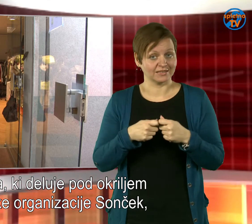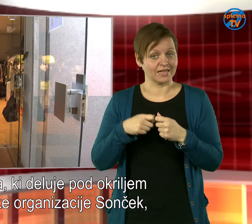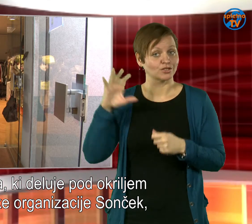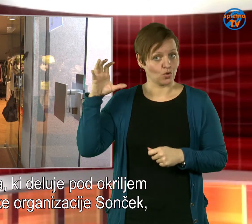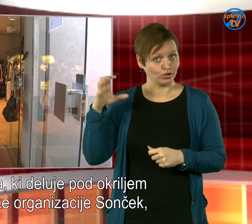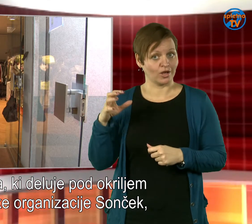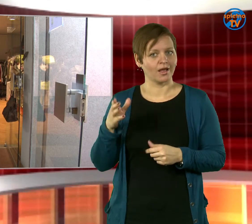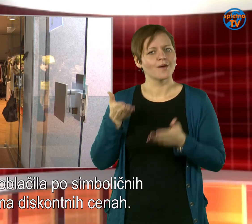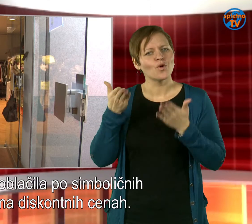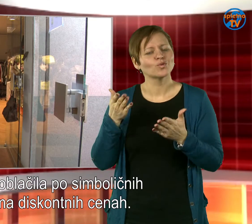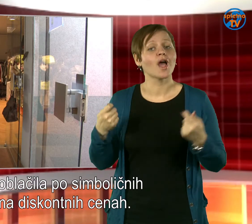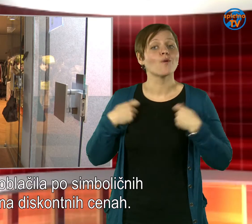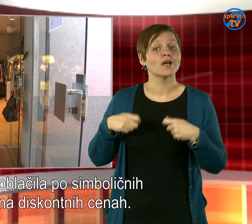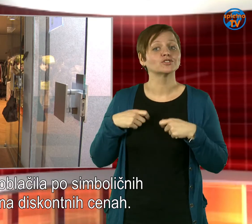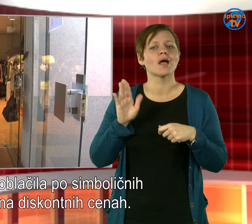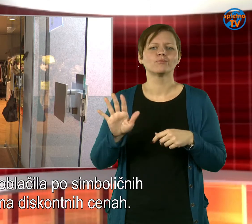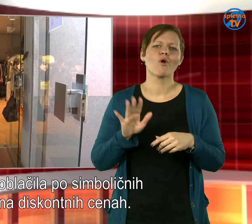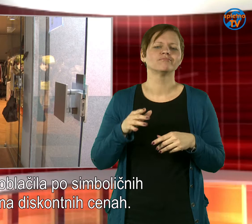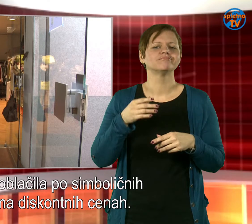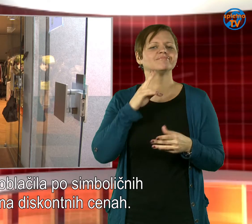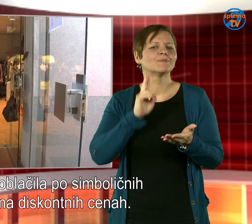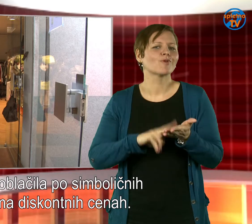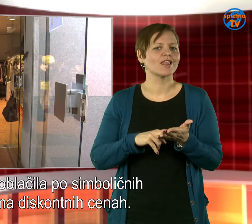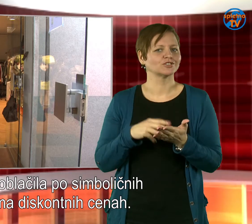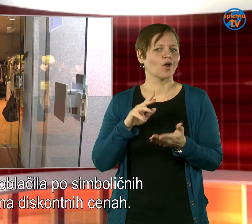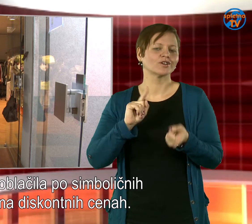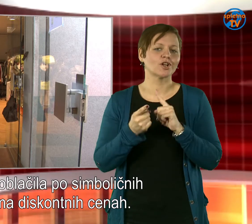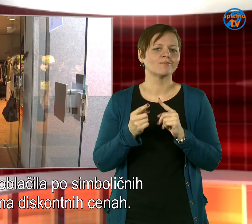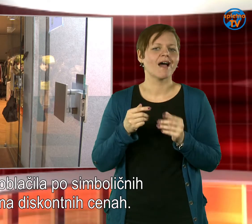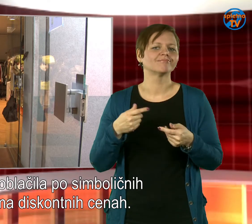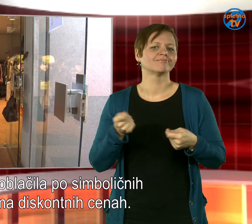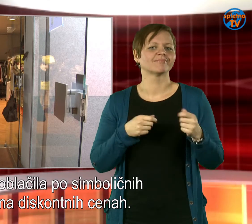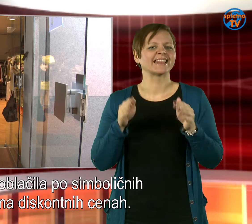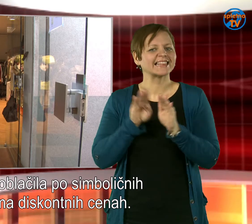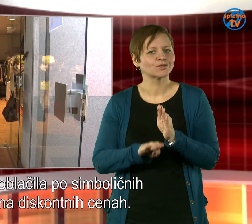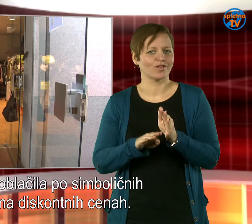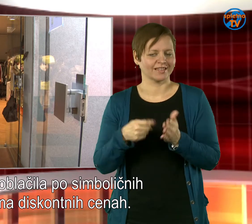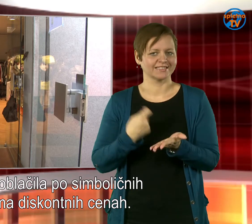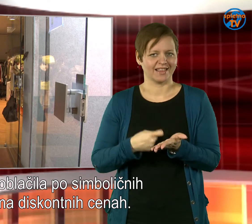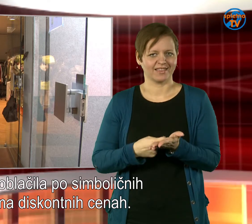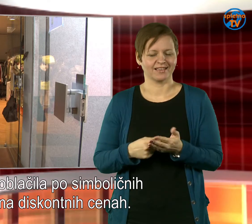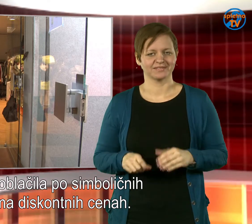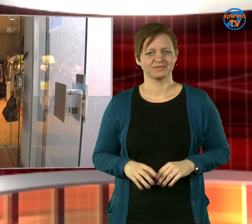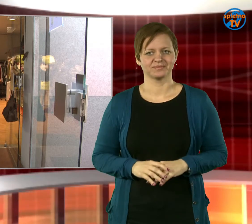Sonček, ponuja oblačila po simboličnih oziroma diskontnih cenah.